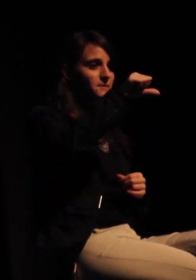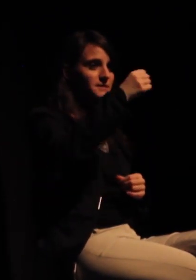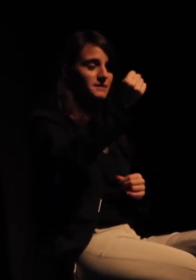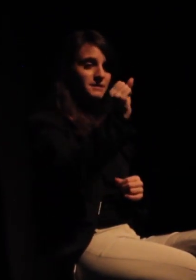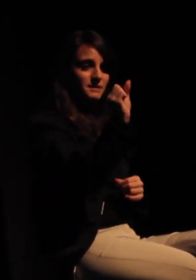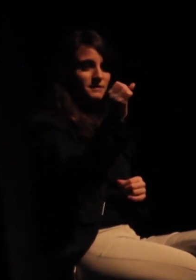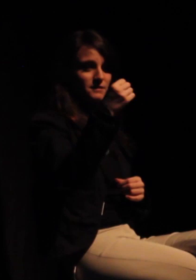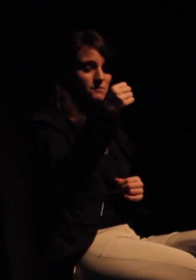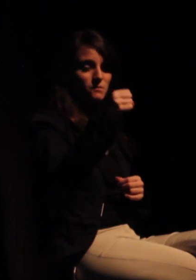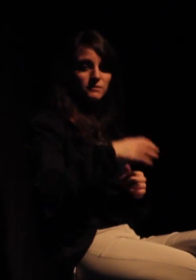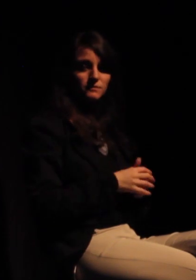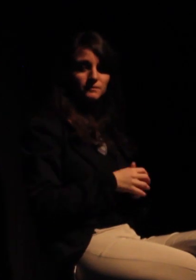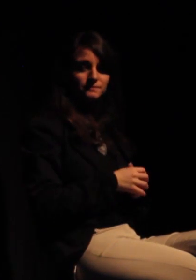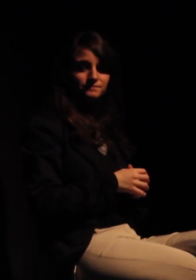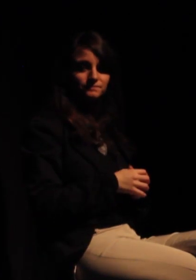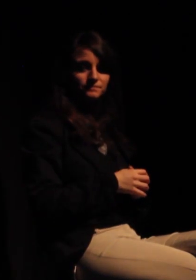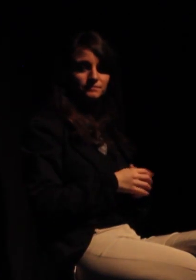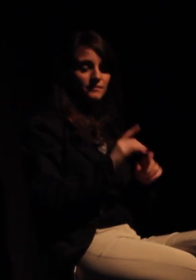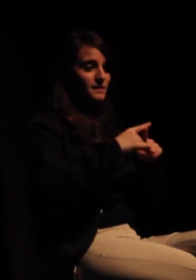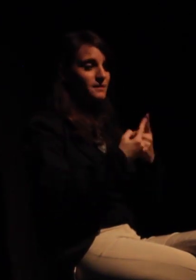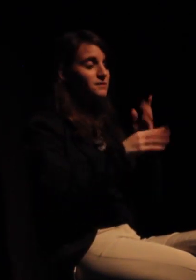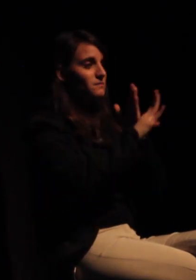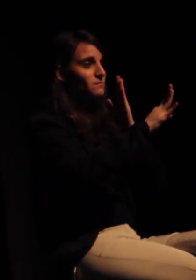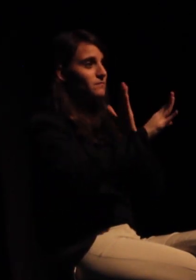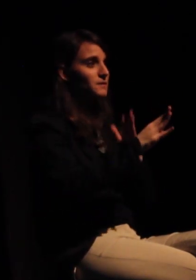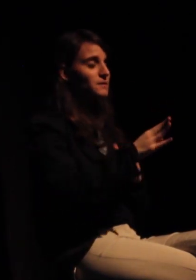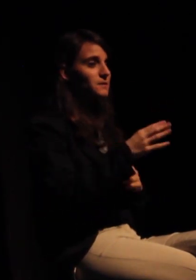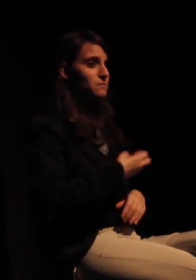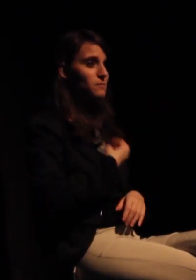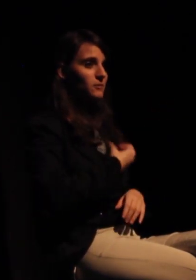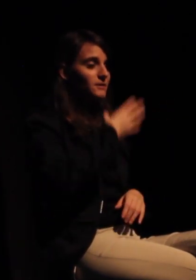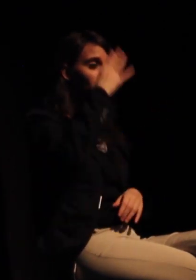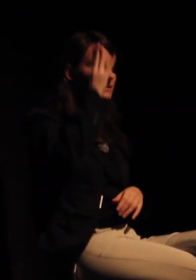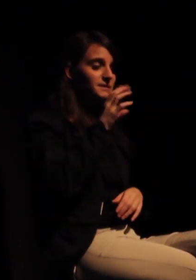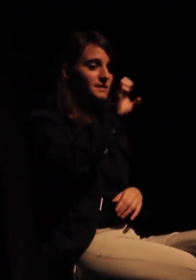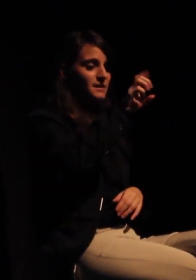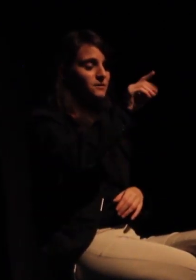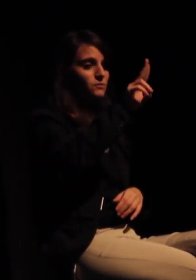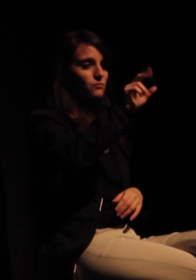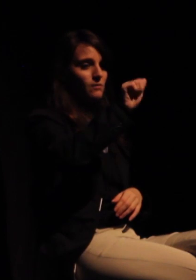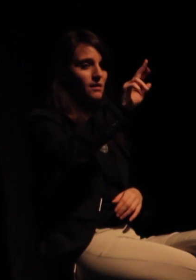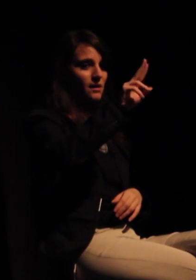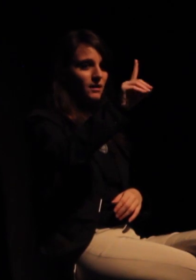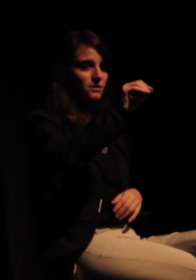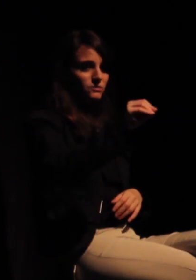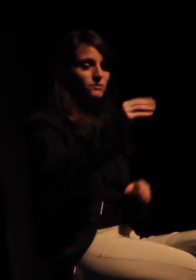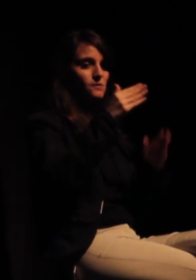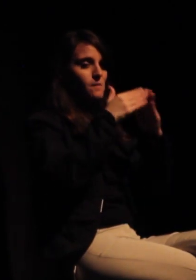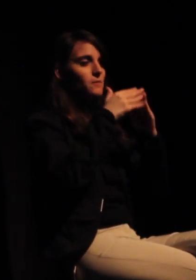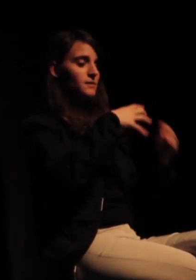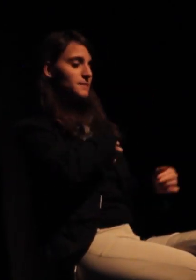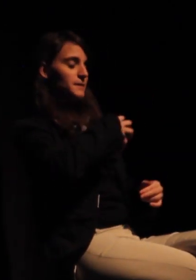atribuído a Mayakovsky, mas se descobriu depois que era de um poeta brasileiro, Eduardo Alves da Costa, que hoje mora na